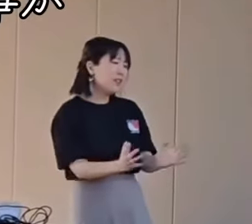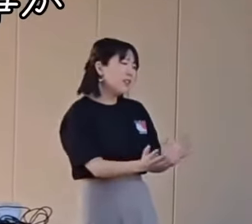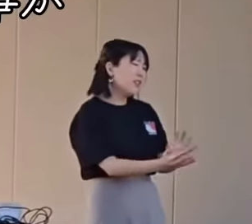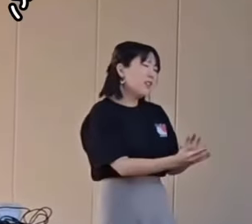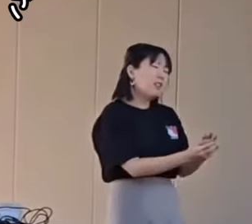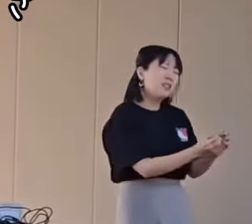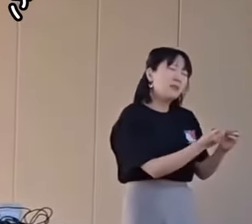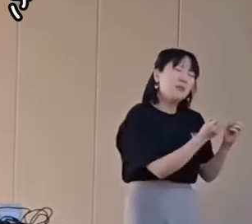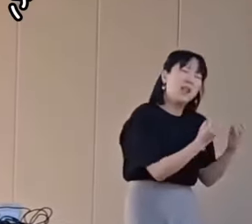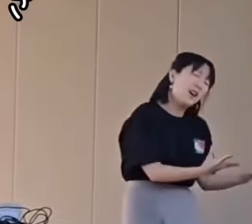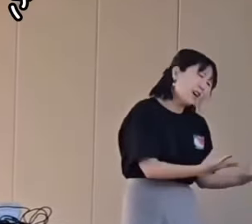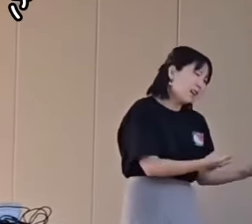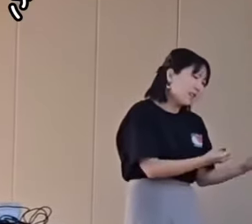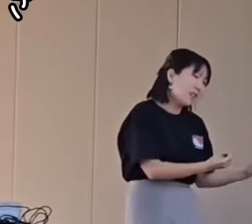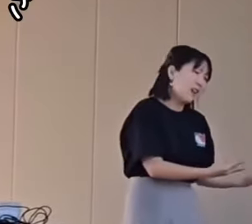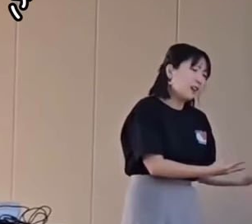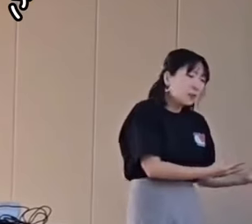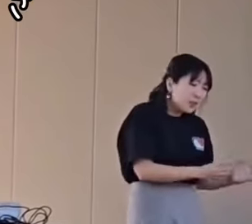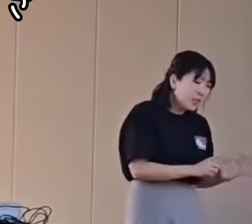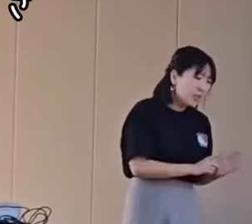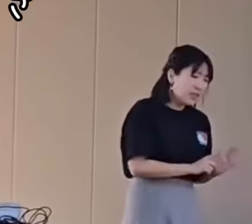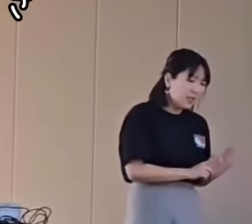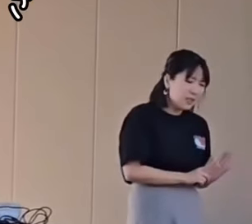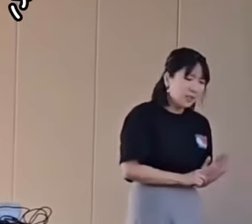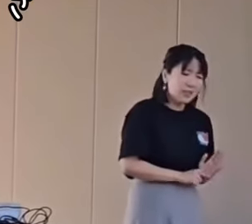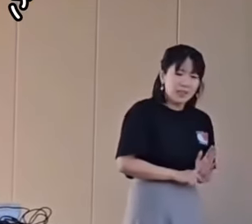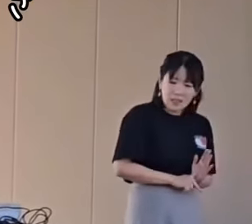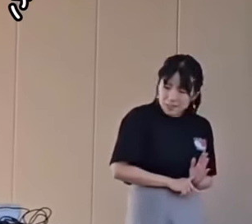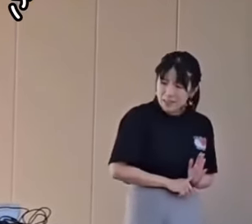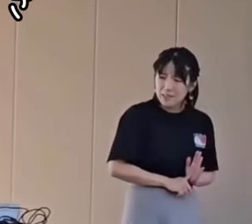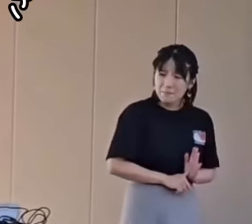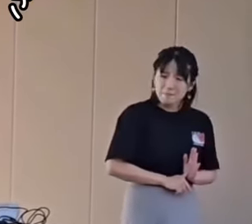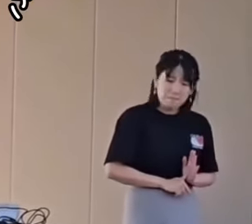ができなくなったとき、